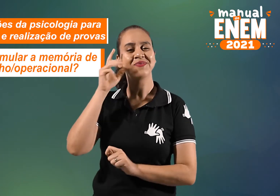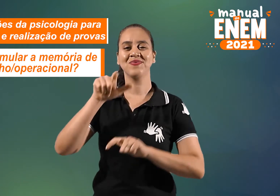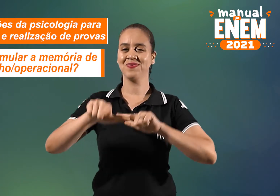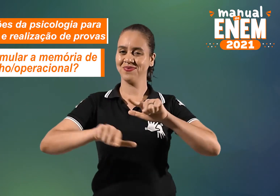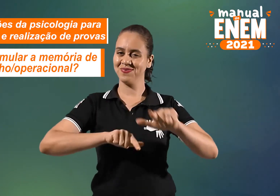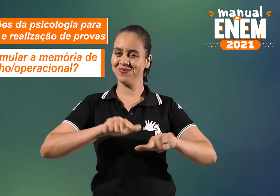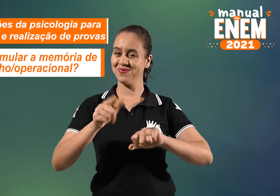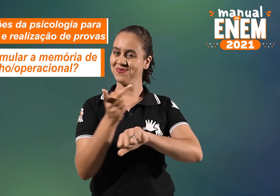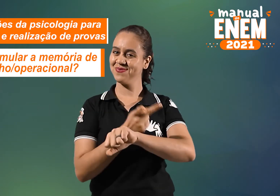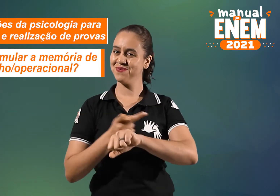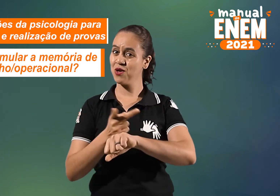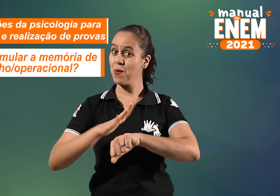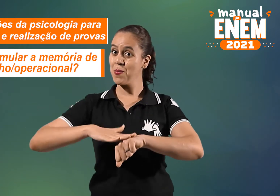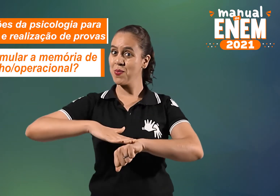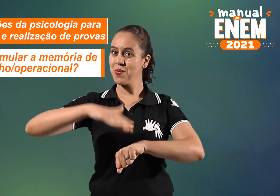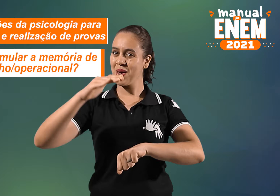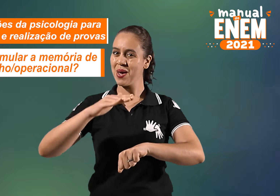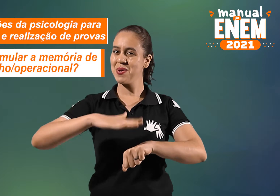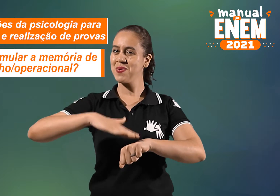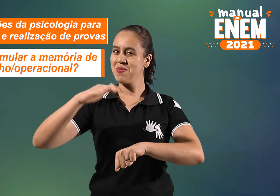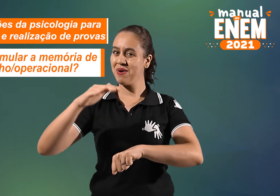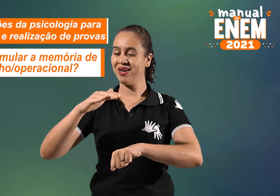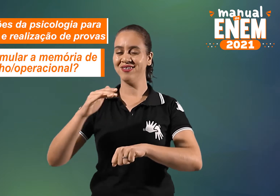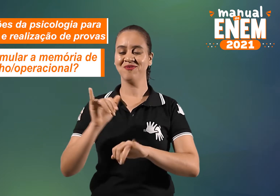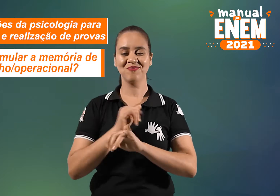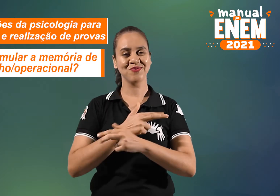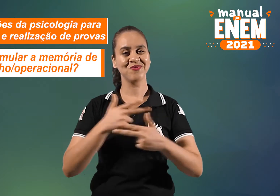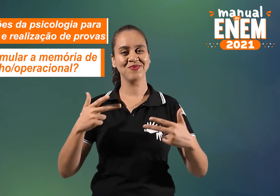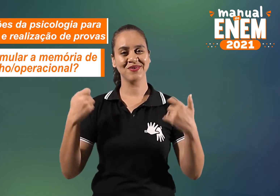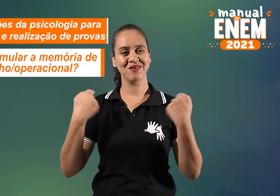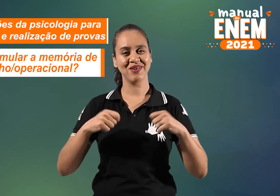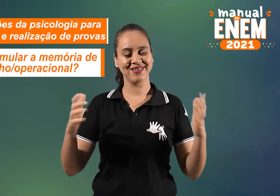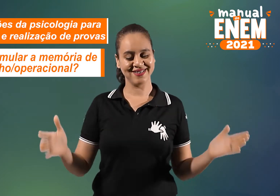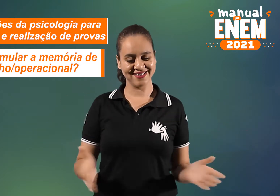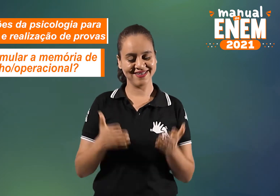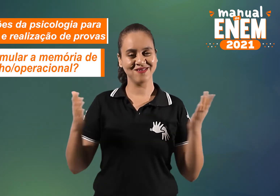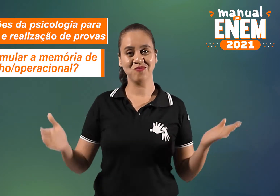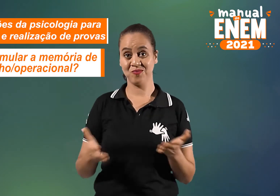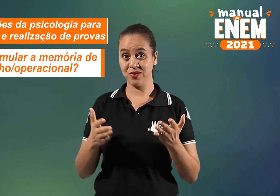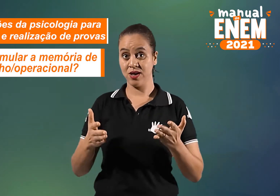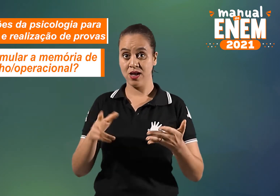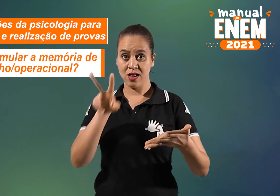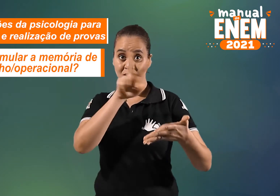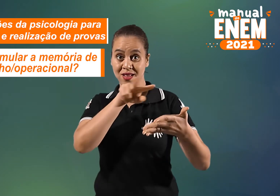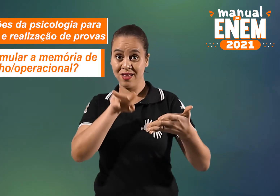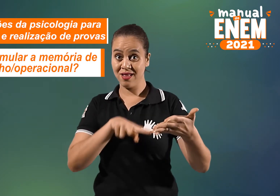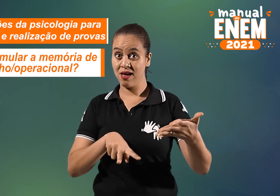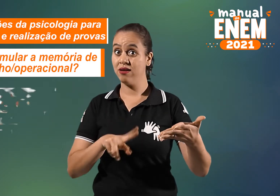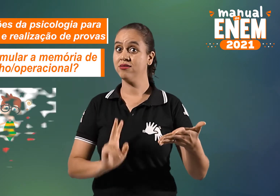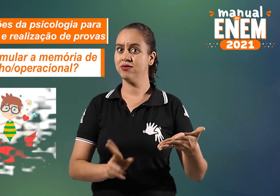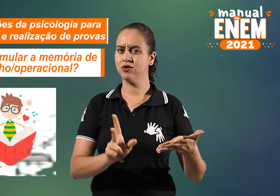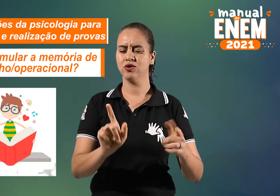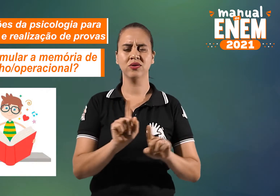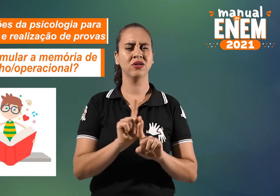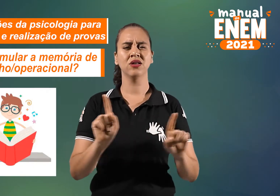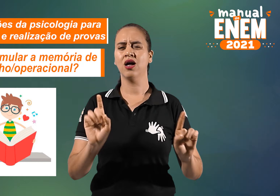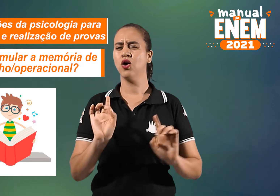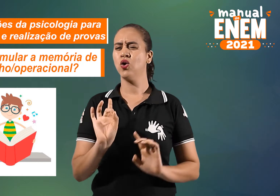de trabalho busque mais e mais as informações de que você precisa estimular. Leia com frequência, não necessariamente